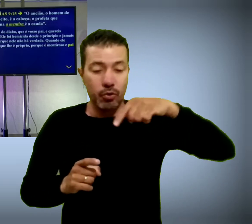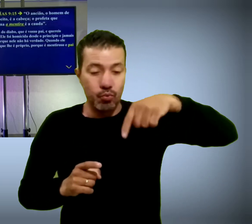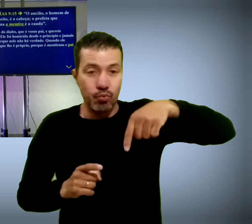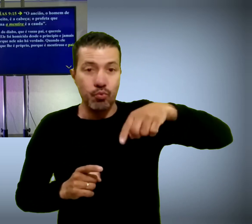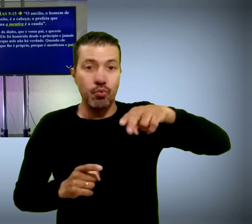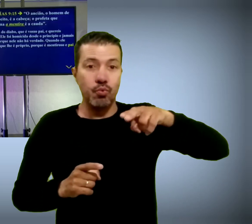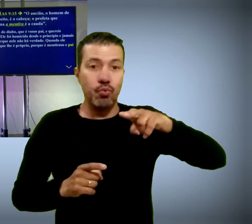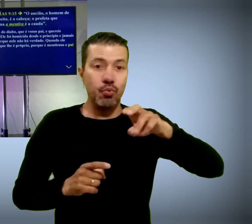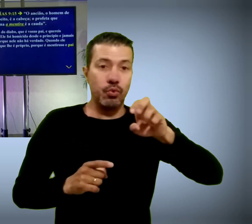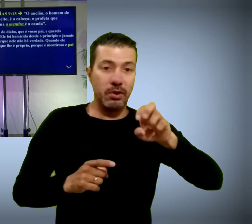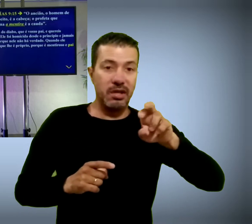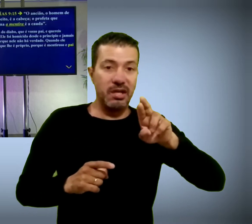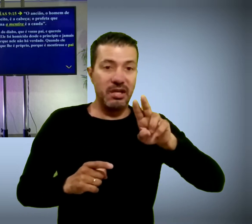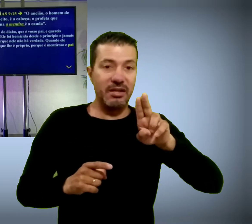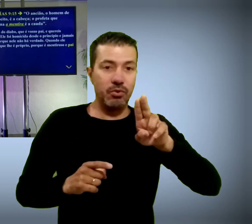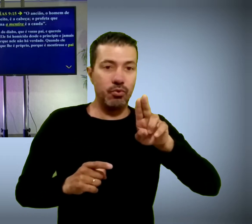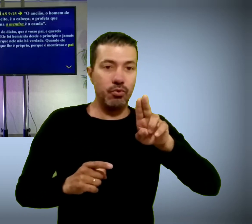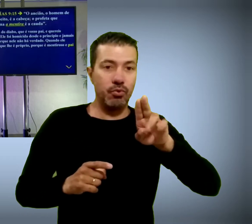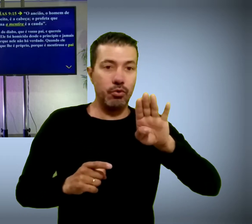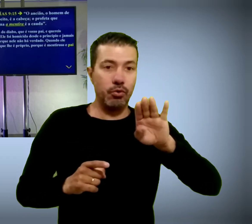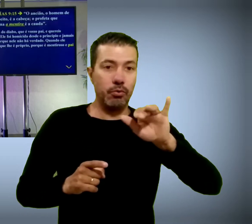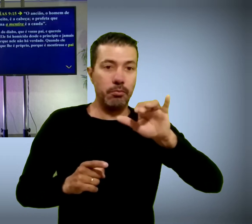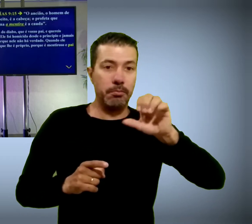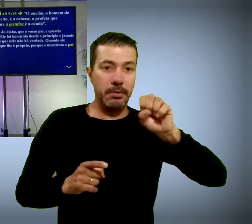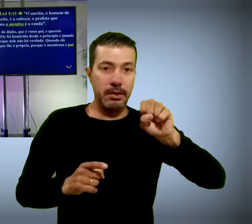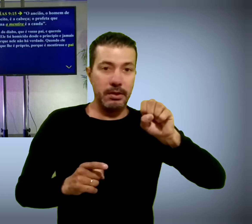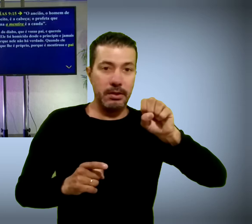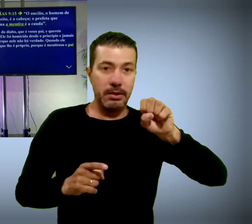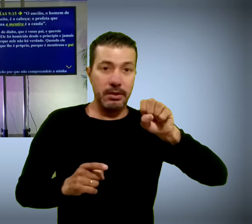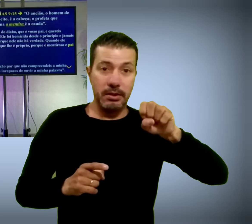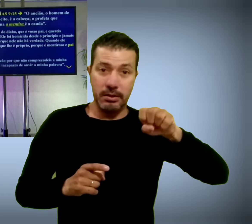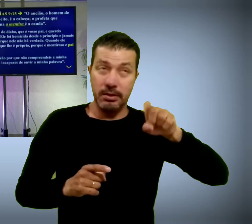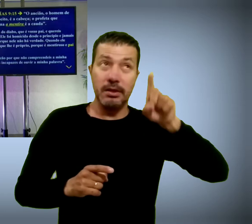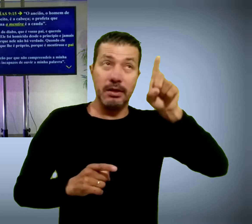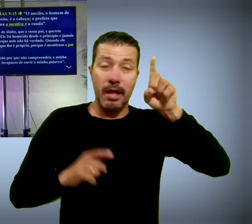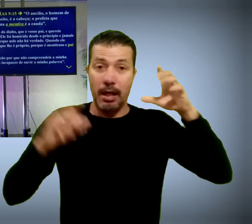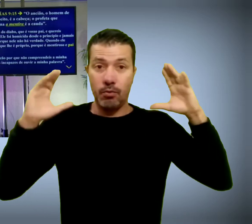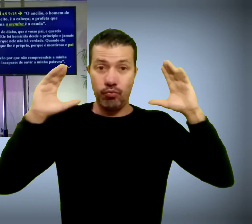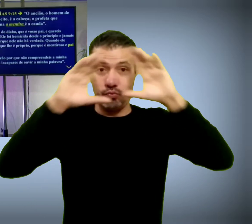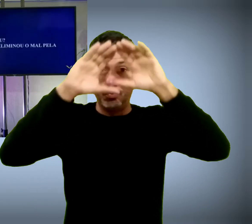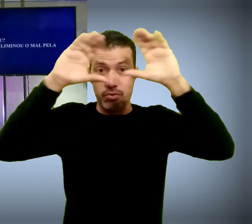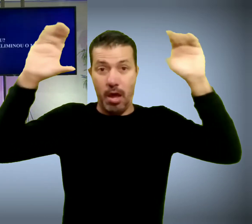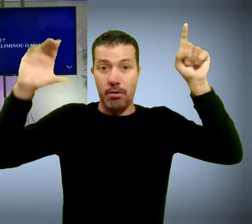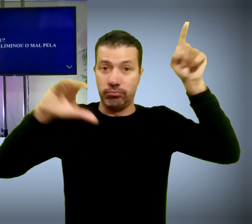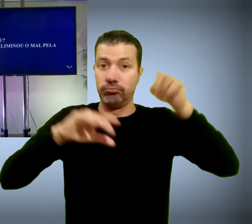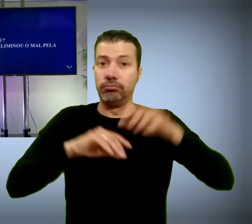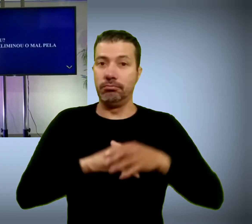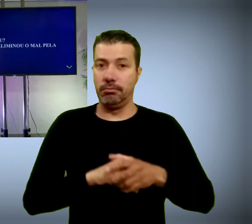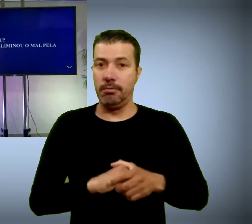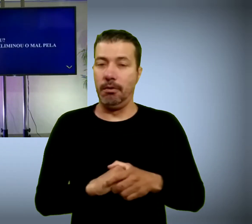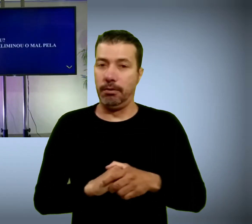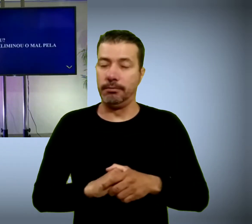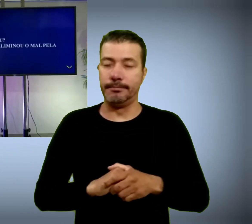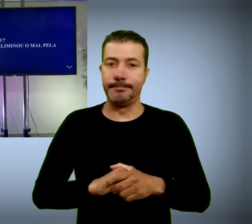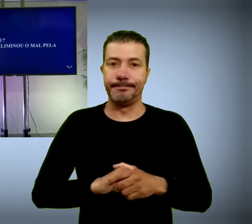querubim lá no céu. Parece incrível isso, né? Mas é isso mesmo. Muito